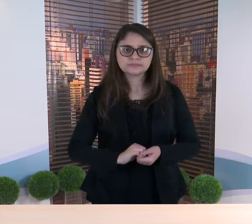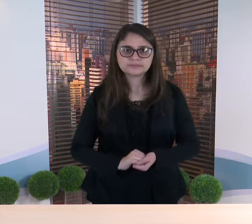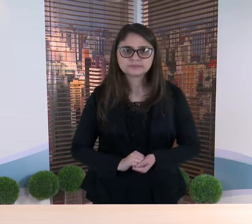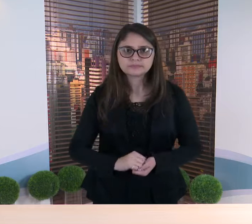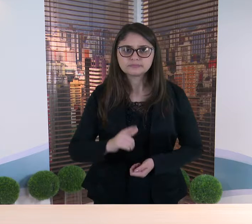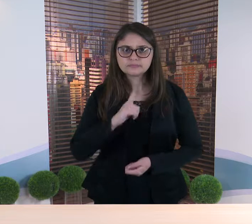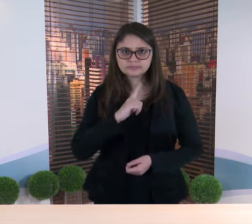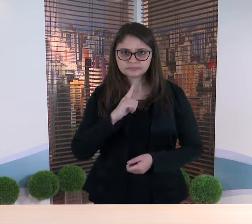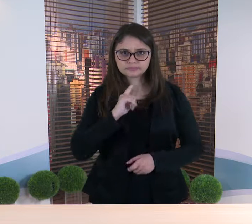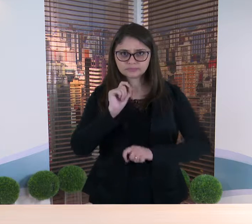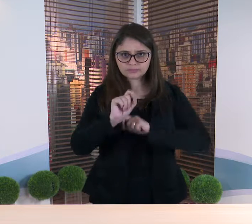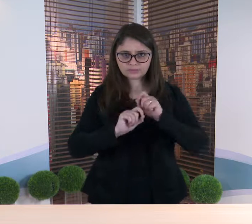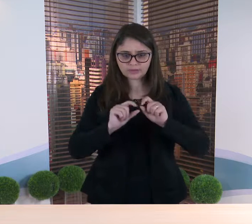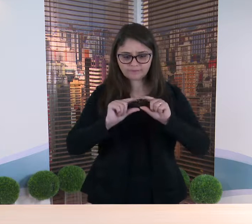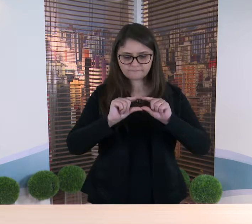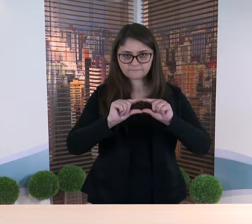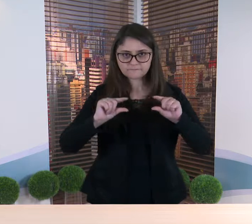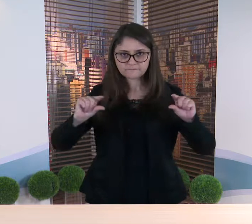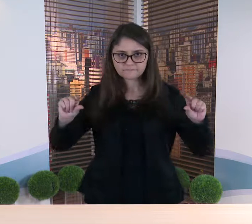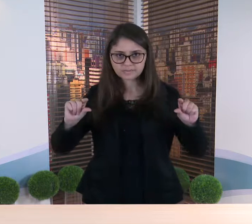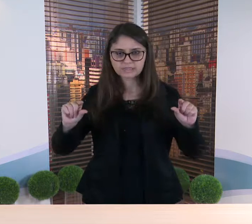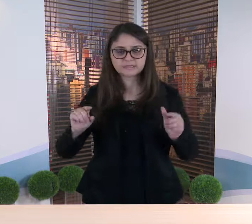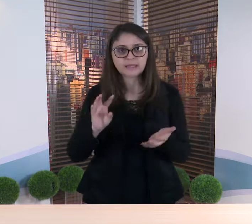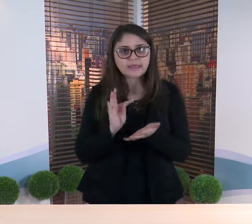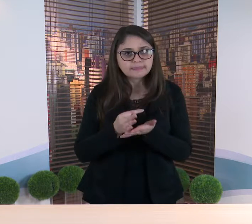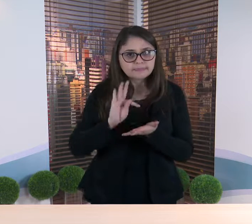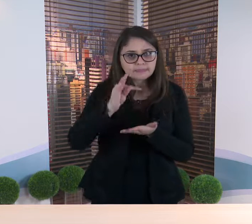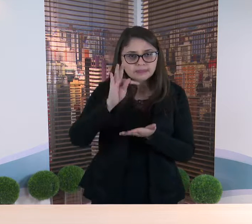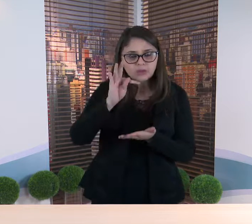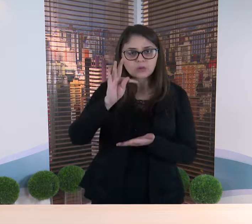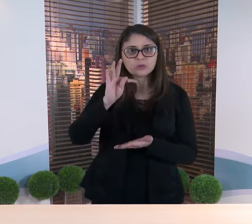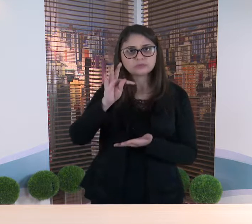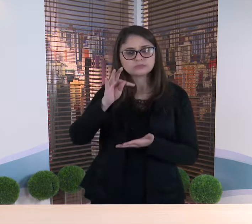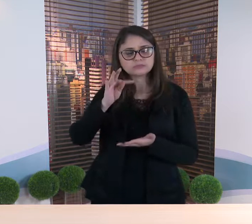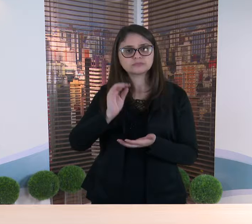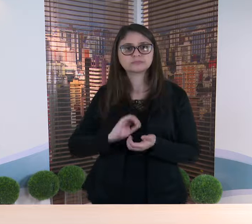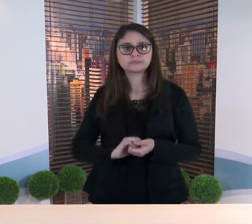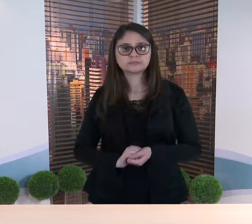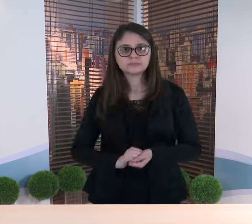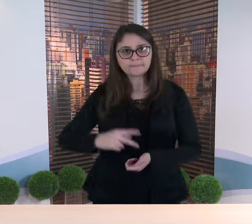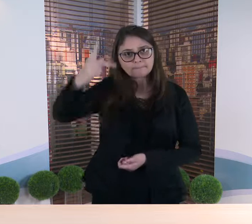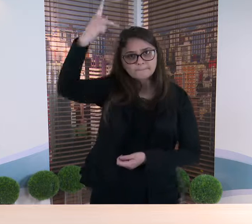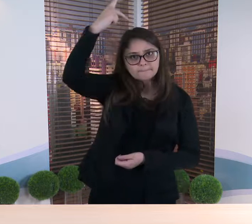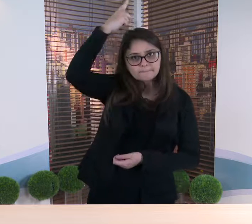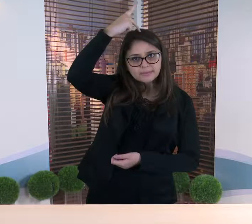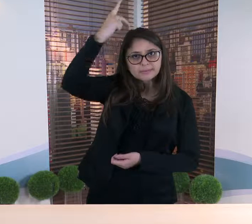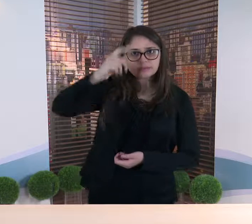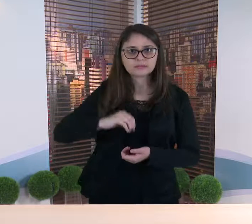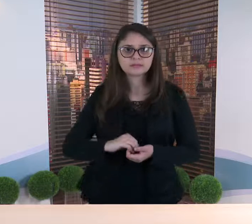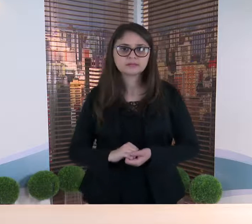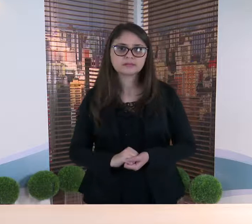mencionar aqui um trecho da obra Teologia Pentecostal, organizada por Stanley Horton.